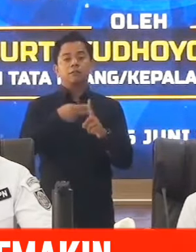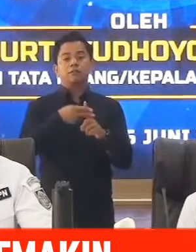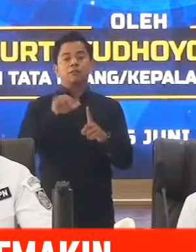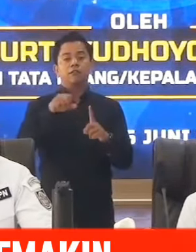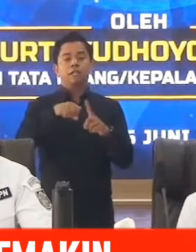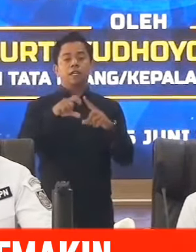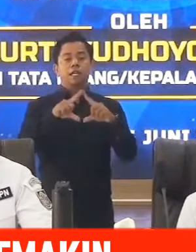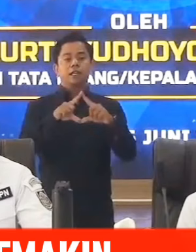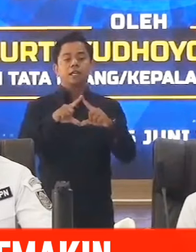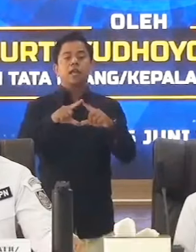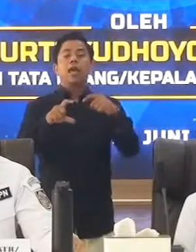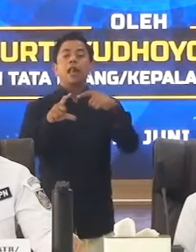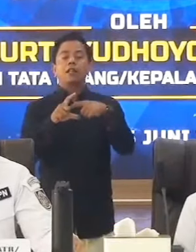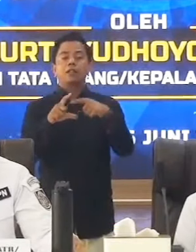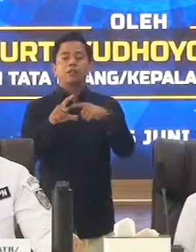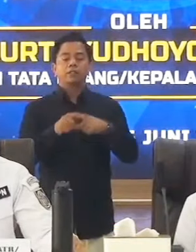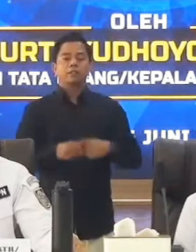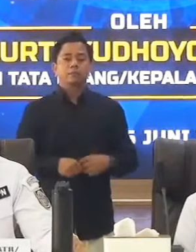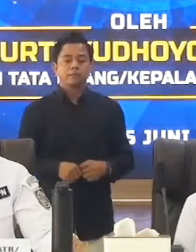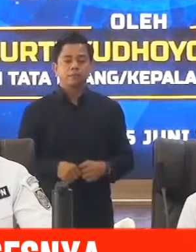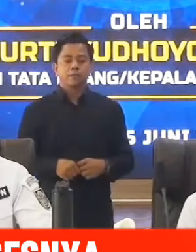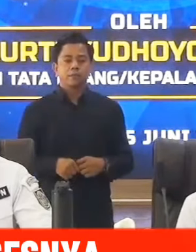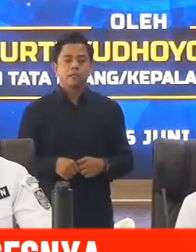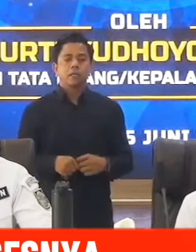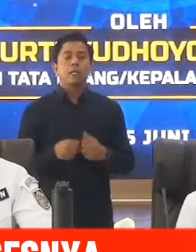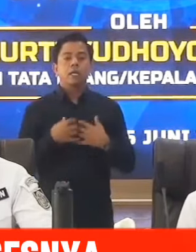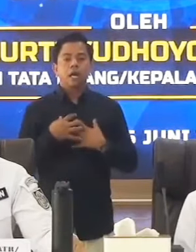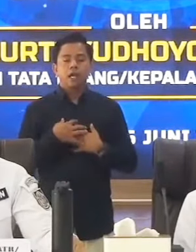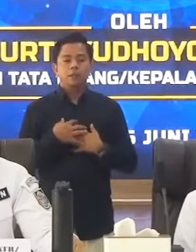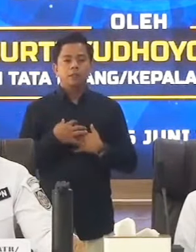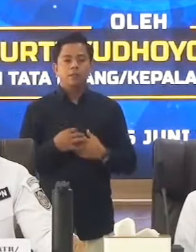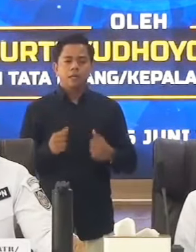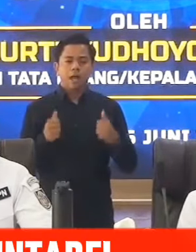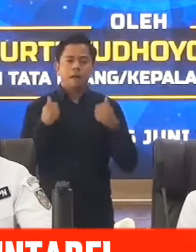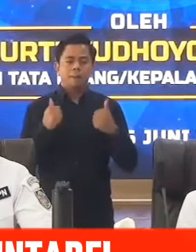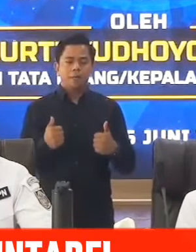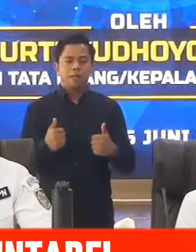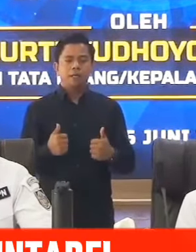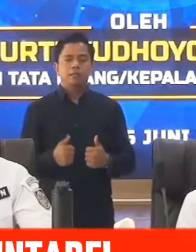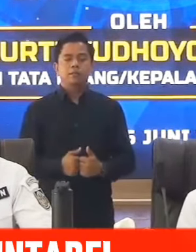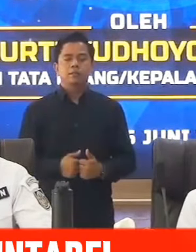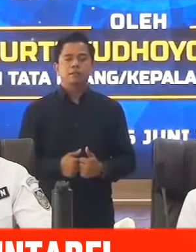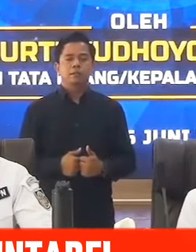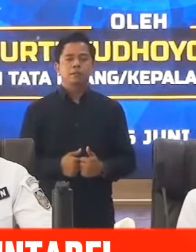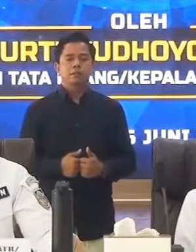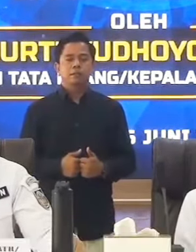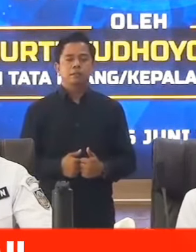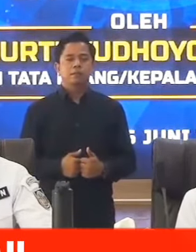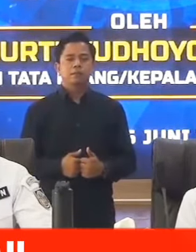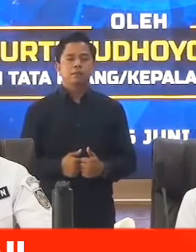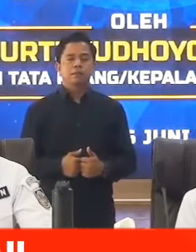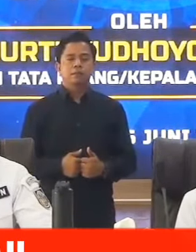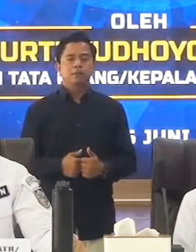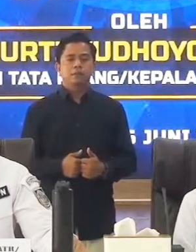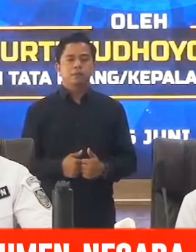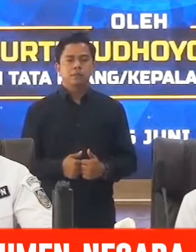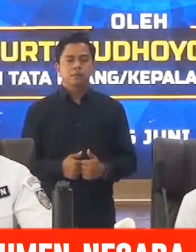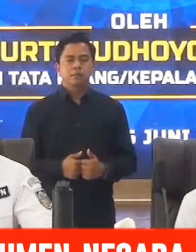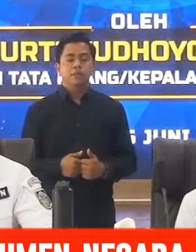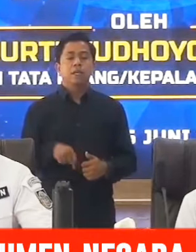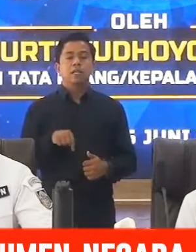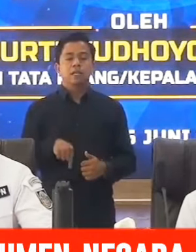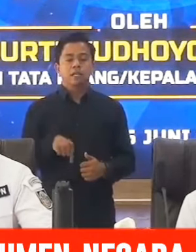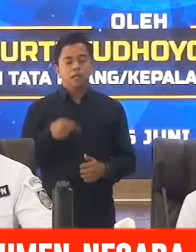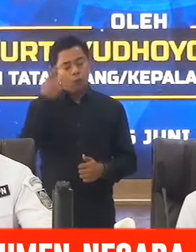aman, semakin sederhana prosesnya, dan semakin akuntabel. Ini mencegah